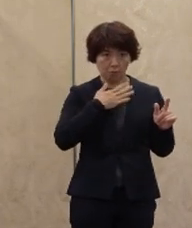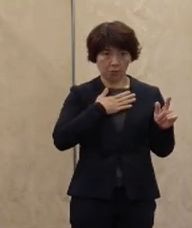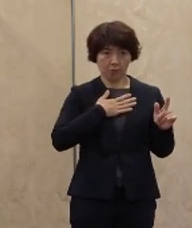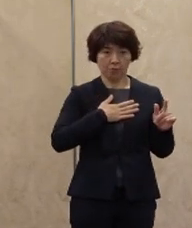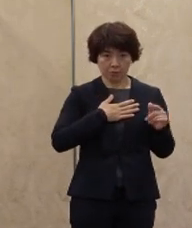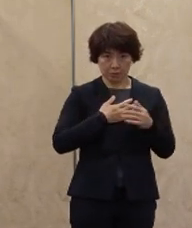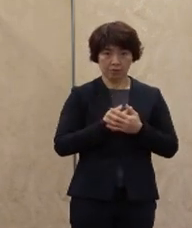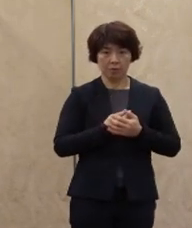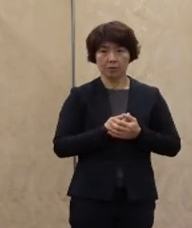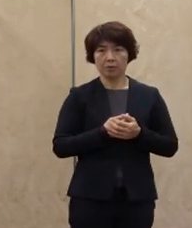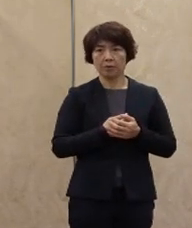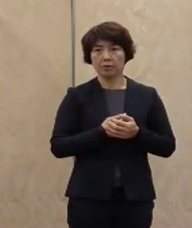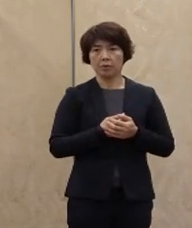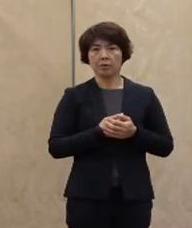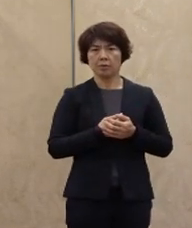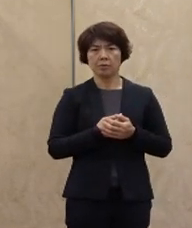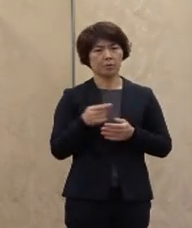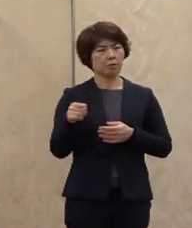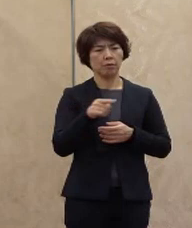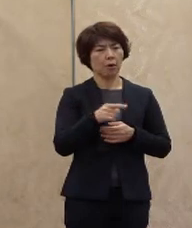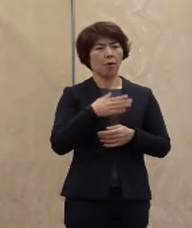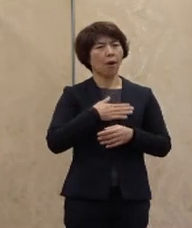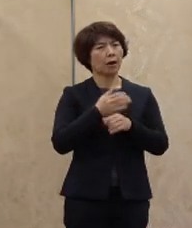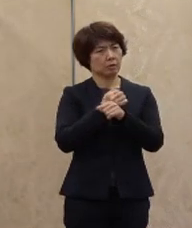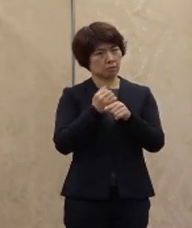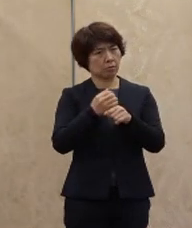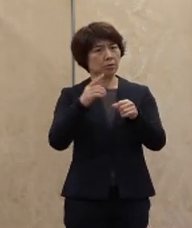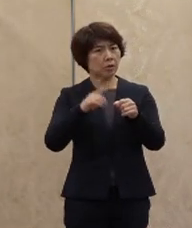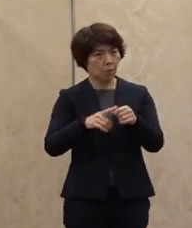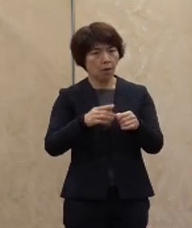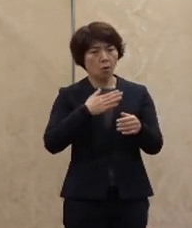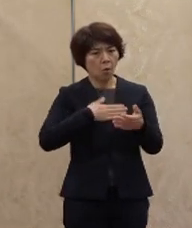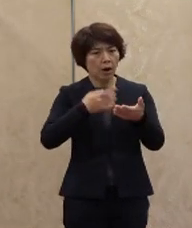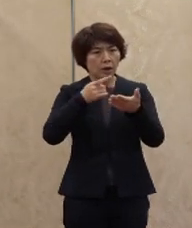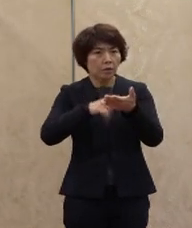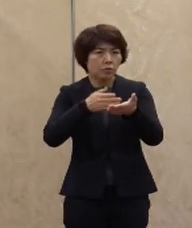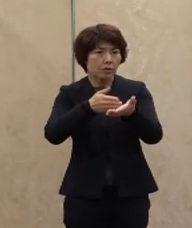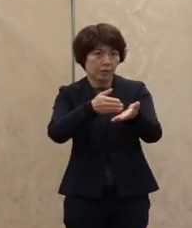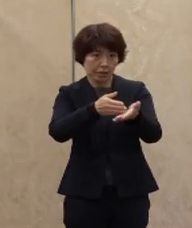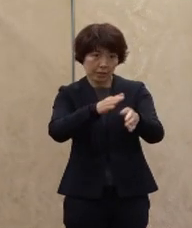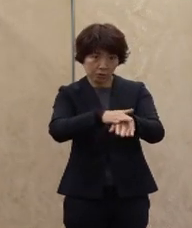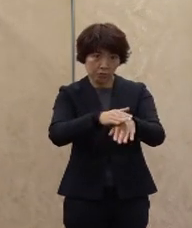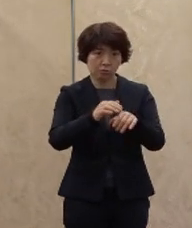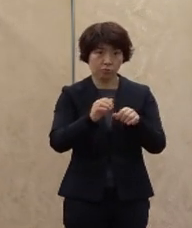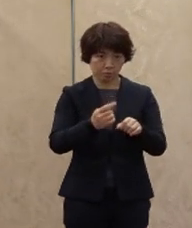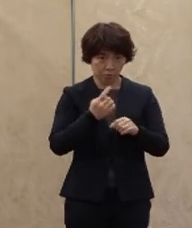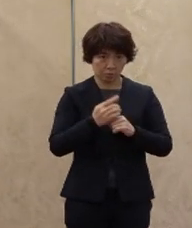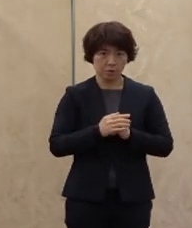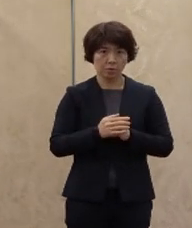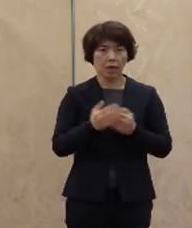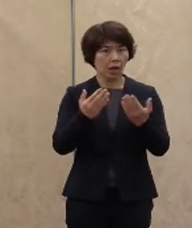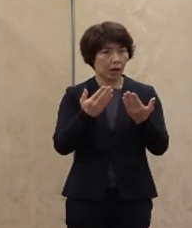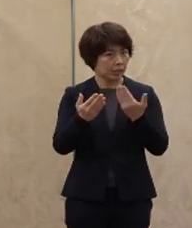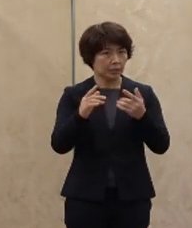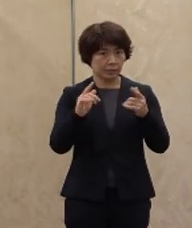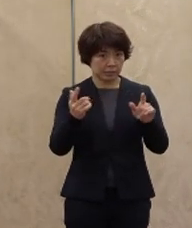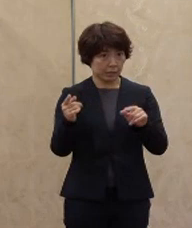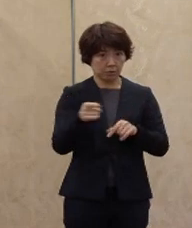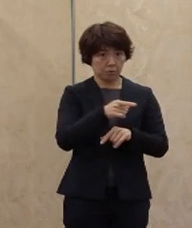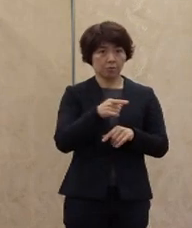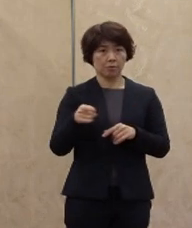ます。でここはなかなか伝わりにくいところがあるので、まあ、感染者陽性者と分かりやすく言ったりする時もあるんですけども、明らかに違うと思ってます。